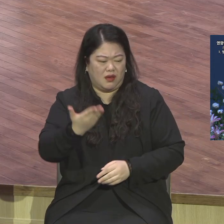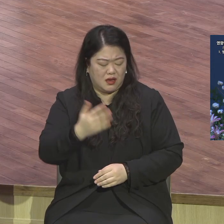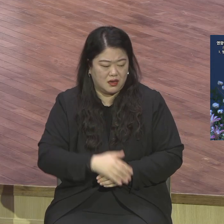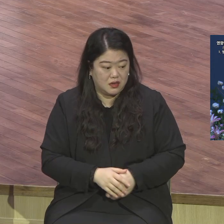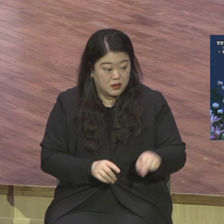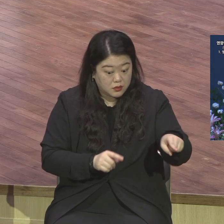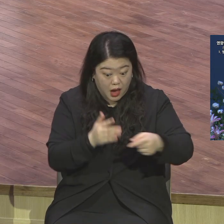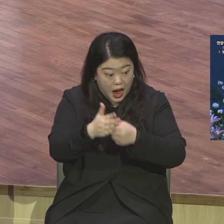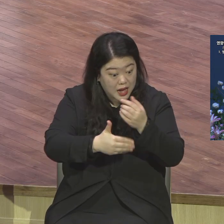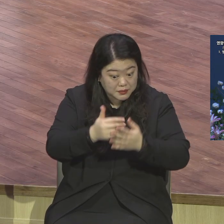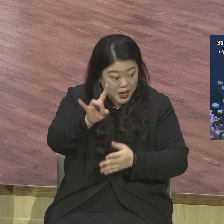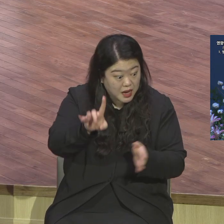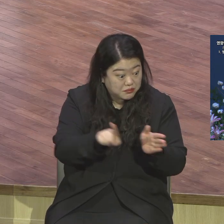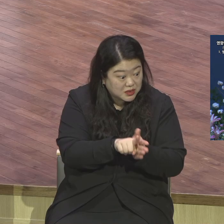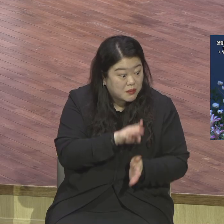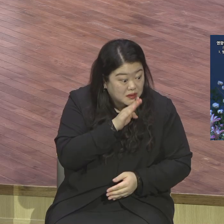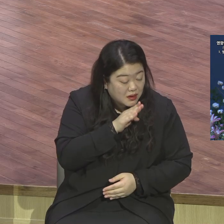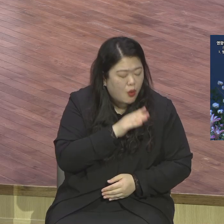하나님을.